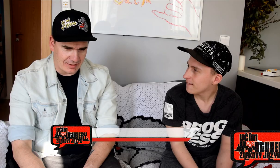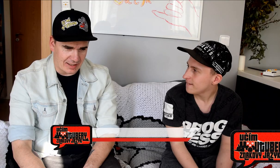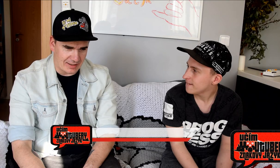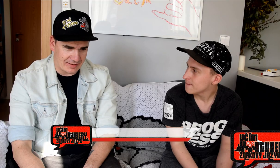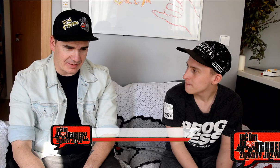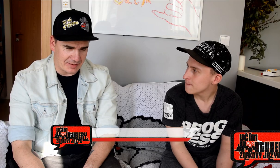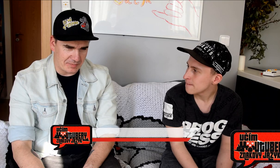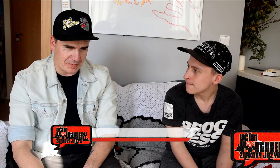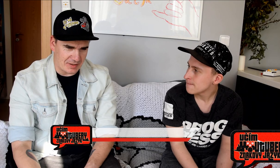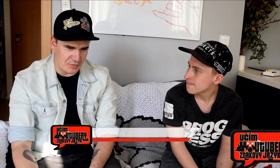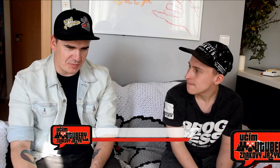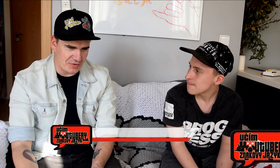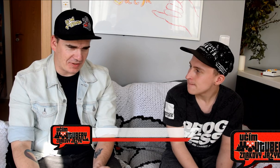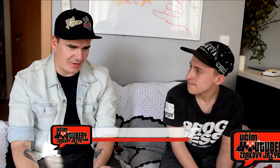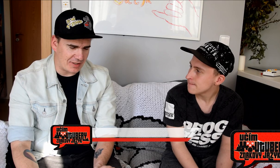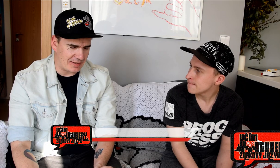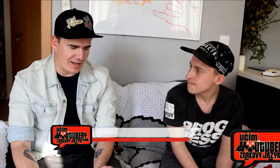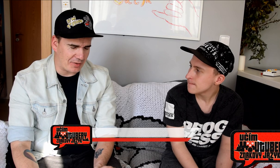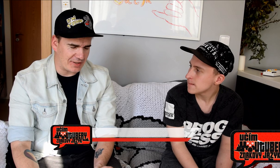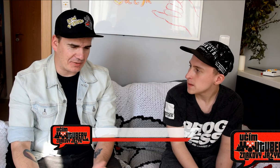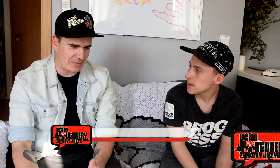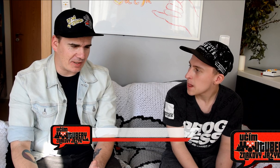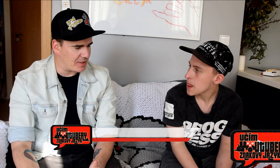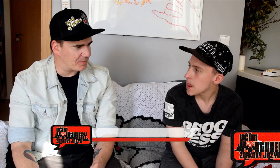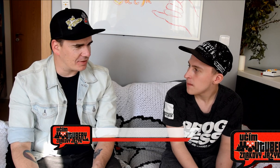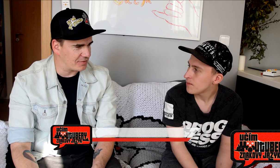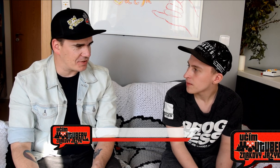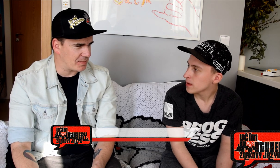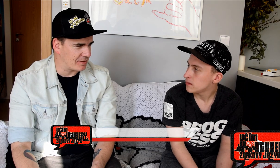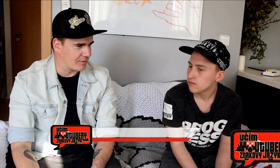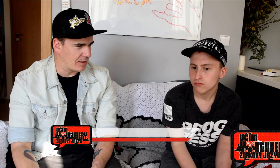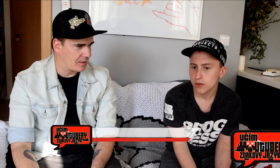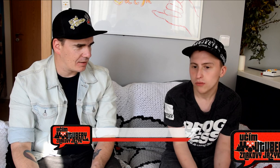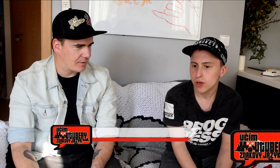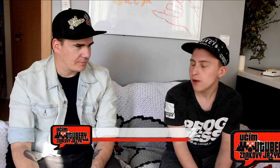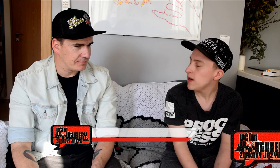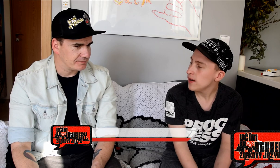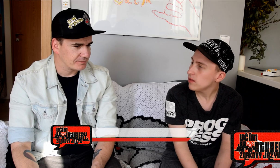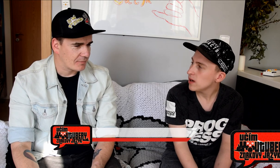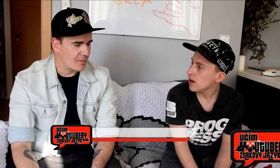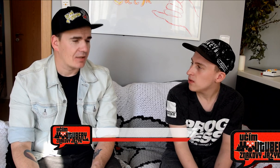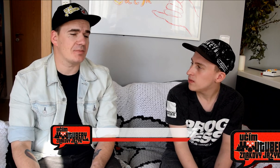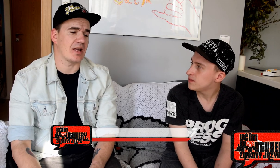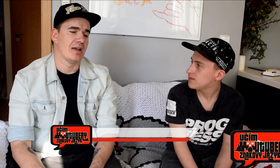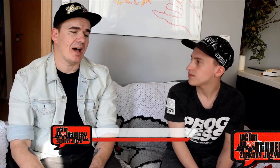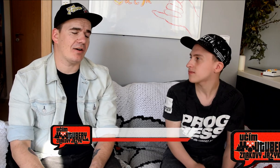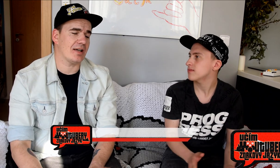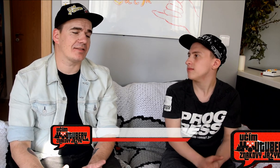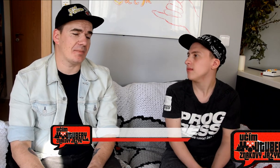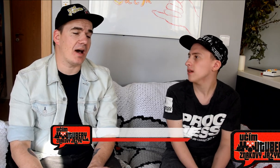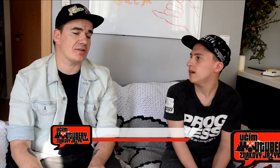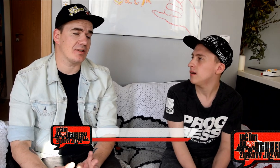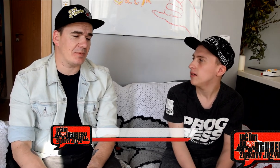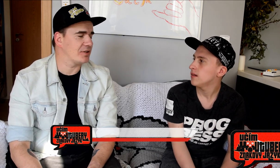A jak, už můžu jako i nějakou větu, nebo jdeme jenom tvoříme slova? Můžeme i větu nějakou. Dobře. Ahoj, jak se máš? Je mi to